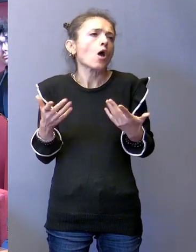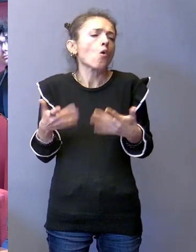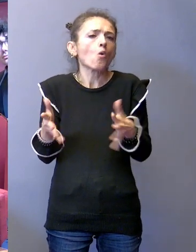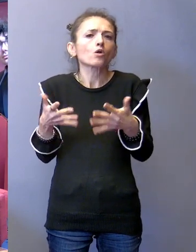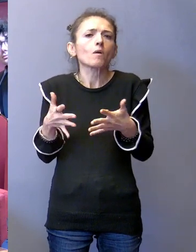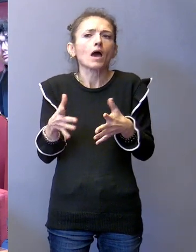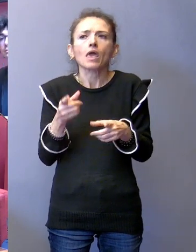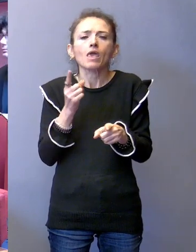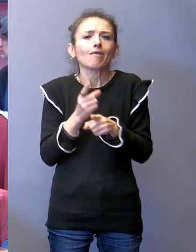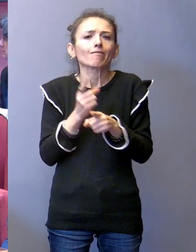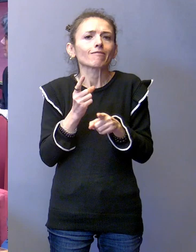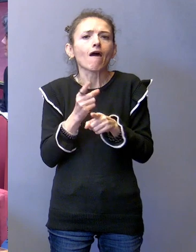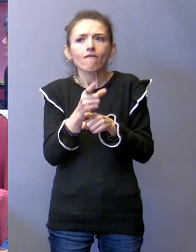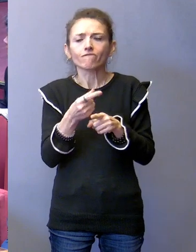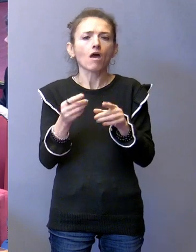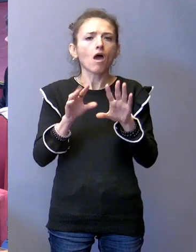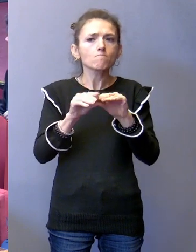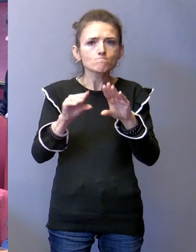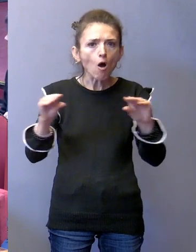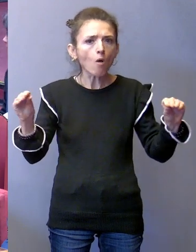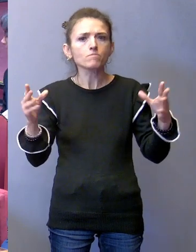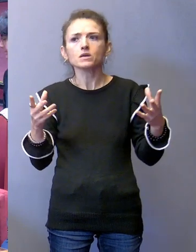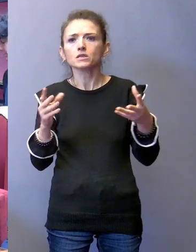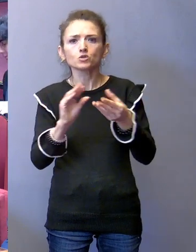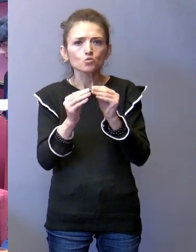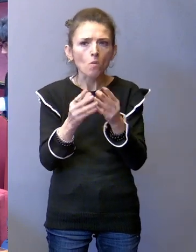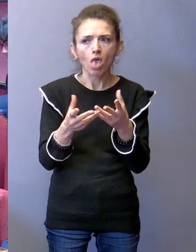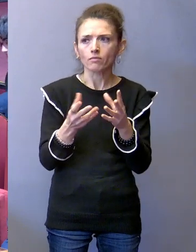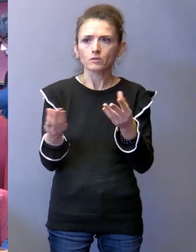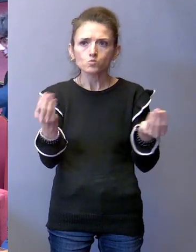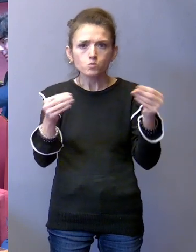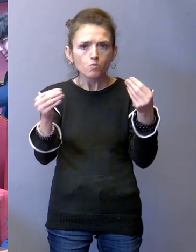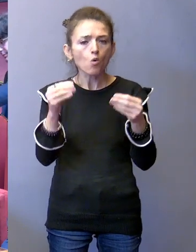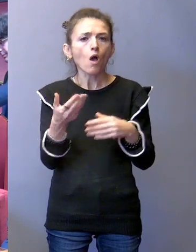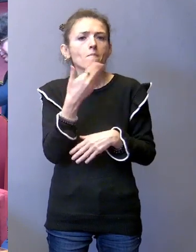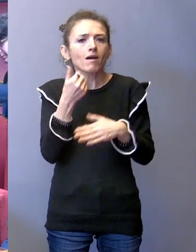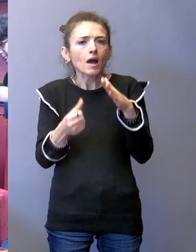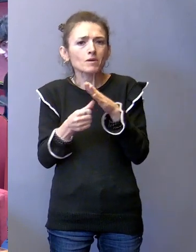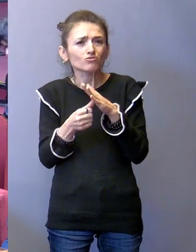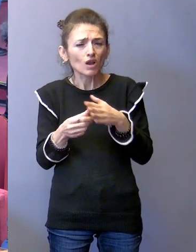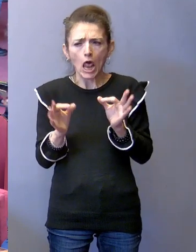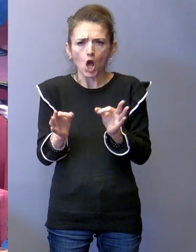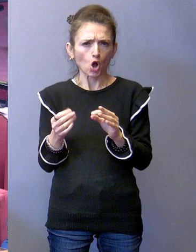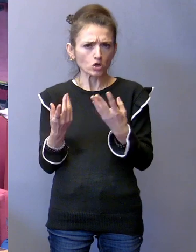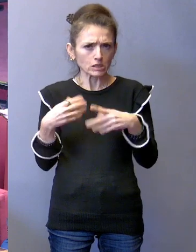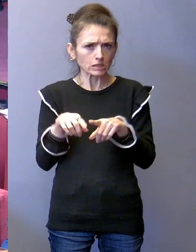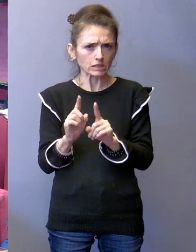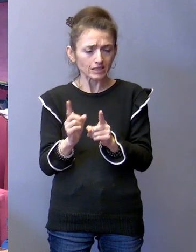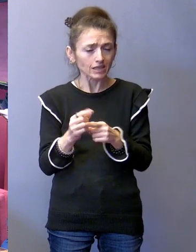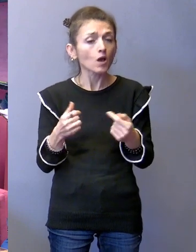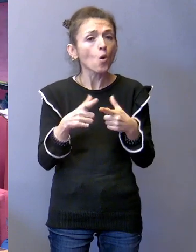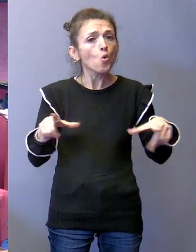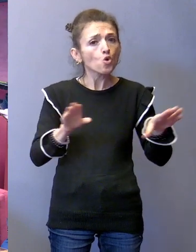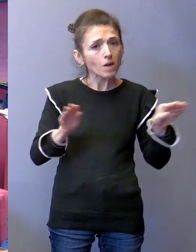più bisognava attrezzare ammobiliarla e poi non c'era più personale Allora non funziona così è l'urbanistica al servizio della città